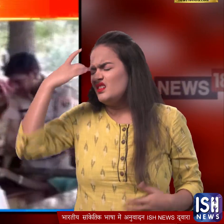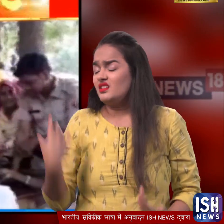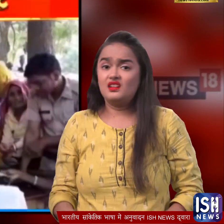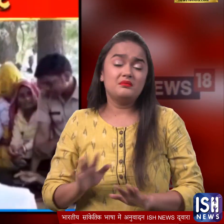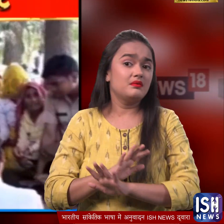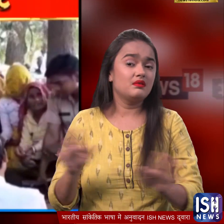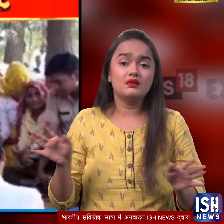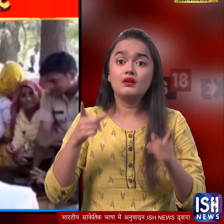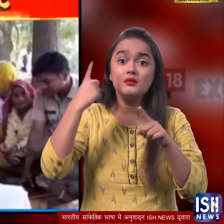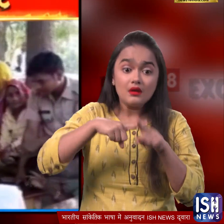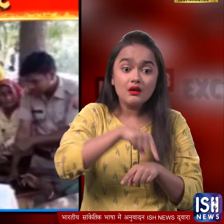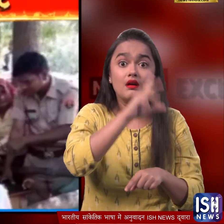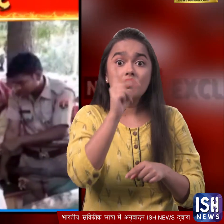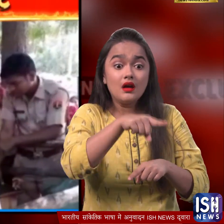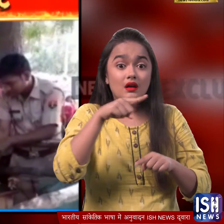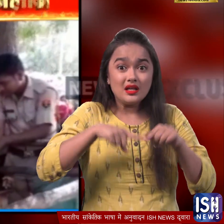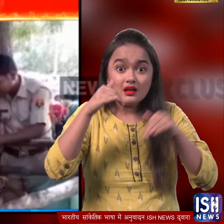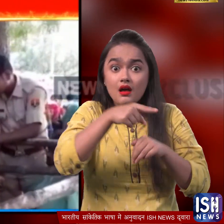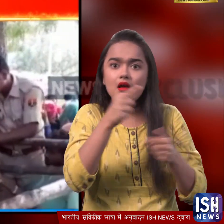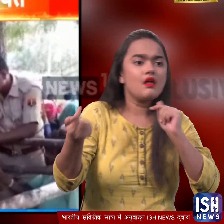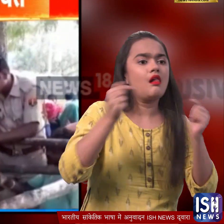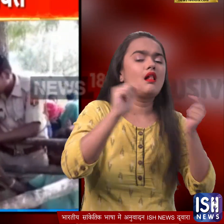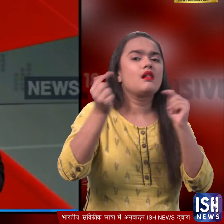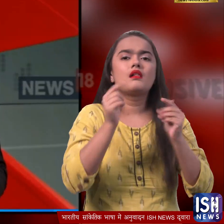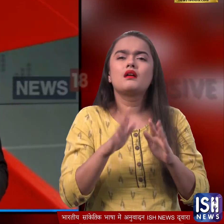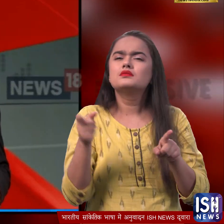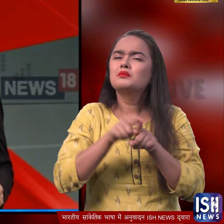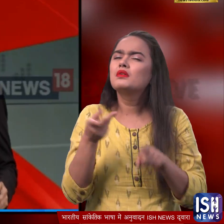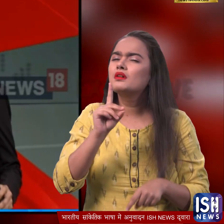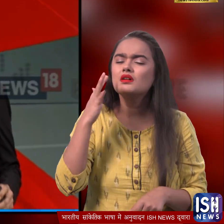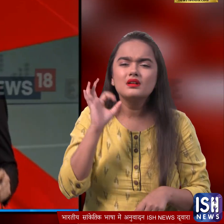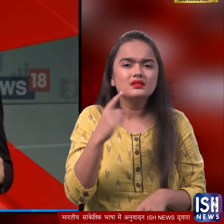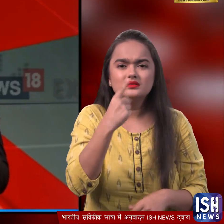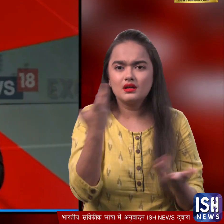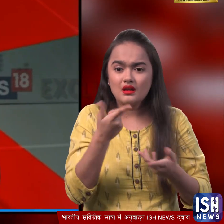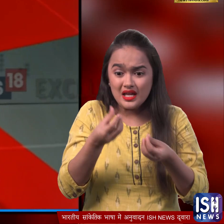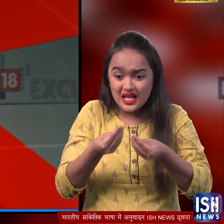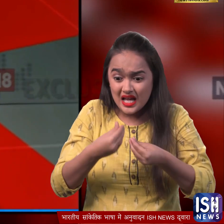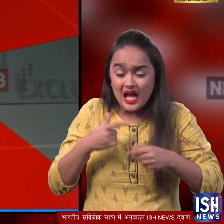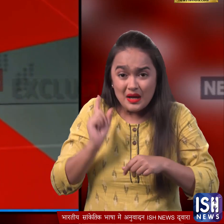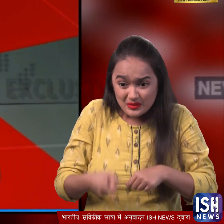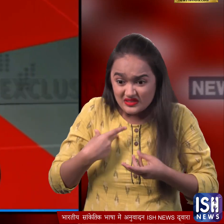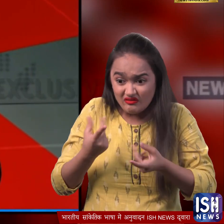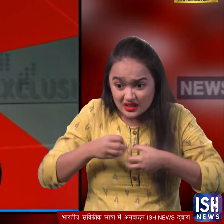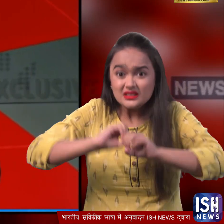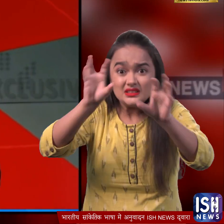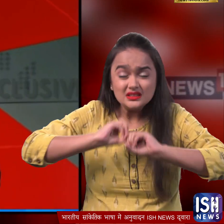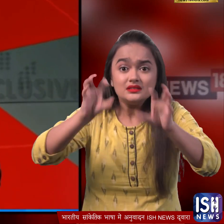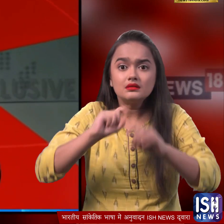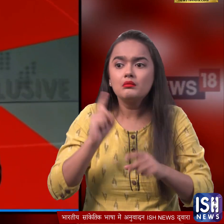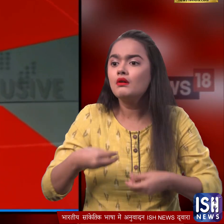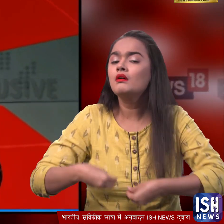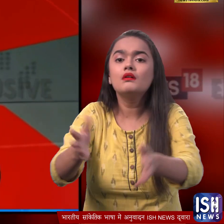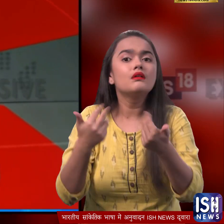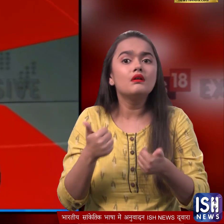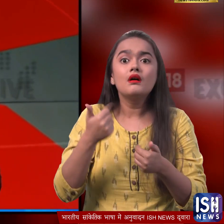दिखे, तो दूसरी तरफ इस मुद्दे पर सियासी बयानबाजी होती दिखी। सौ बात की एक बात यह कि देश में जितनी खाद की जरूरत है उतना उत्पादन नहीं होता